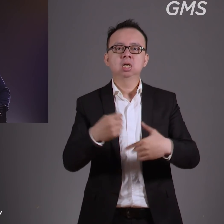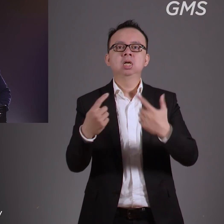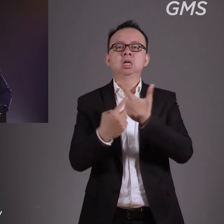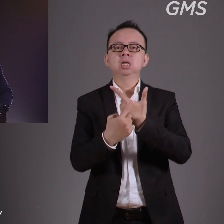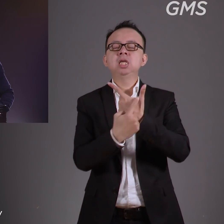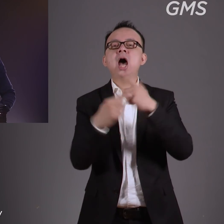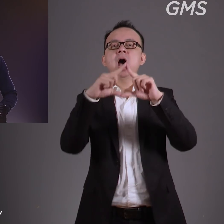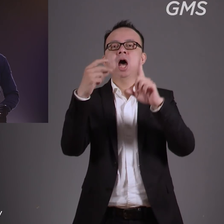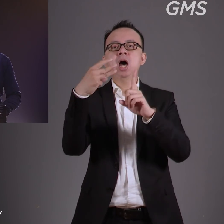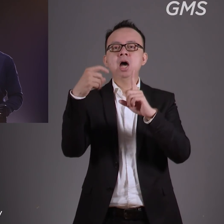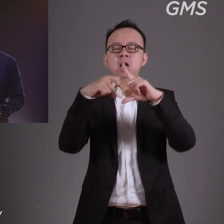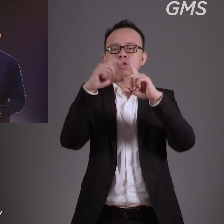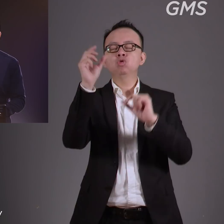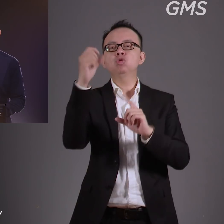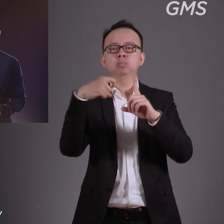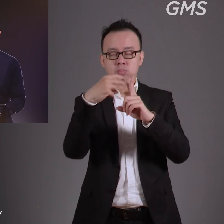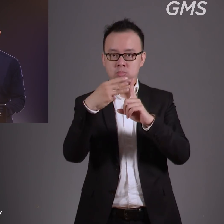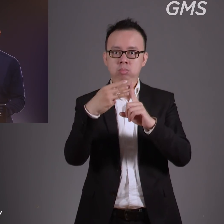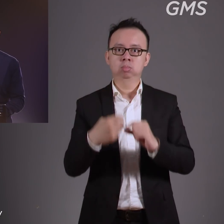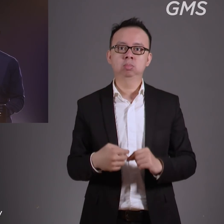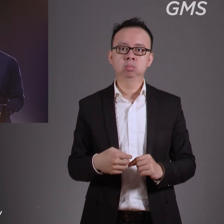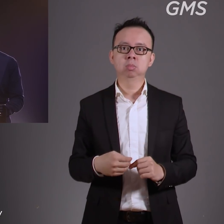Israel. Keturunan